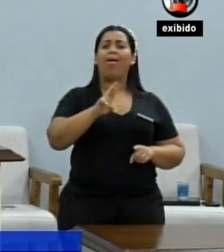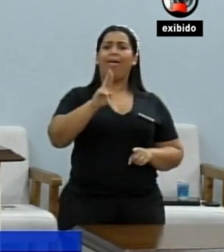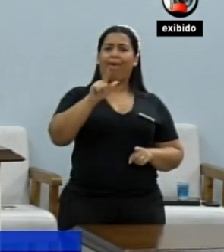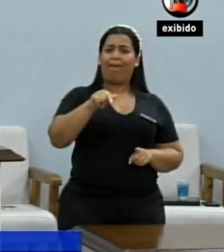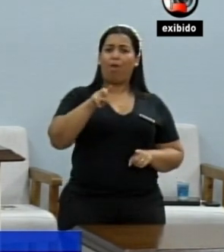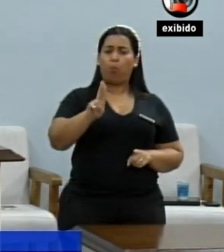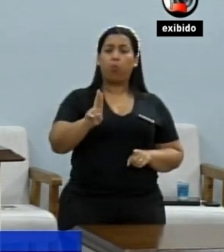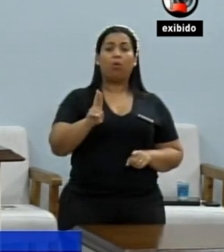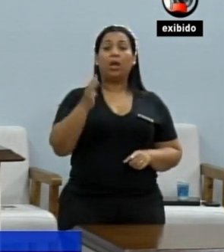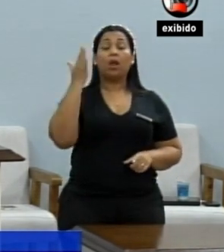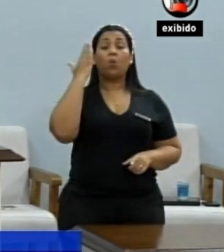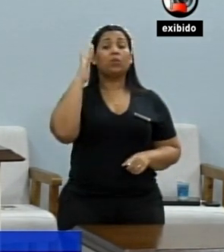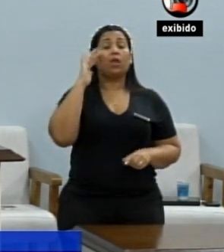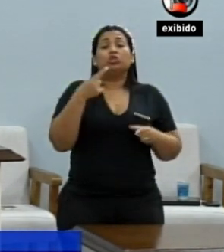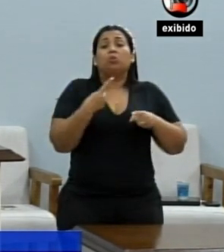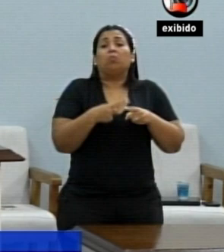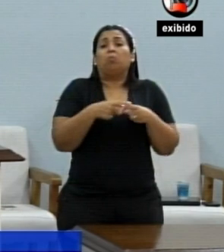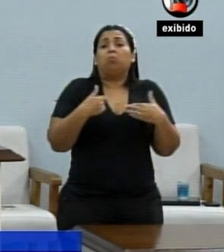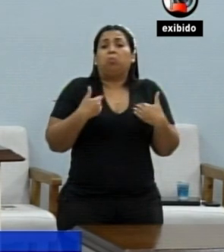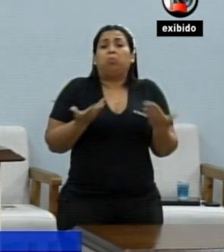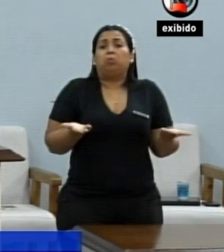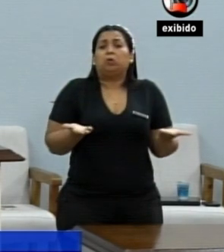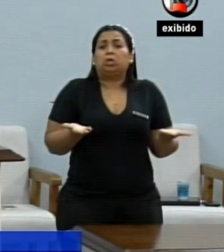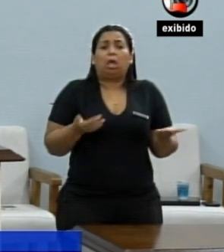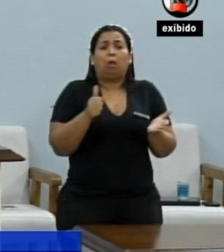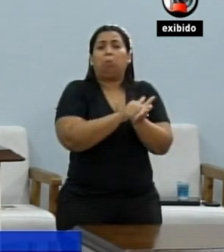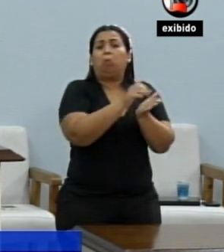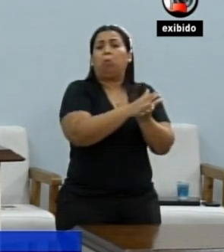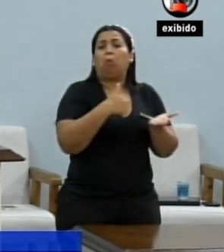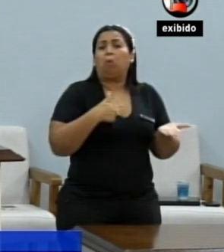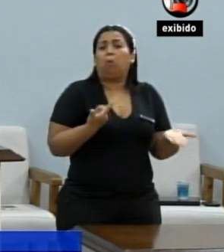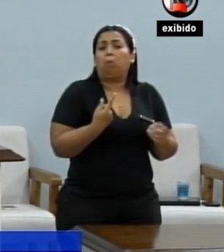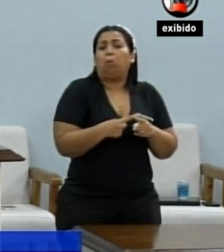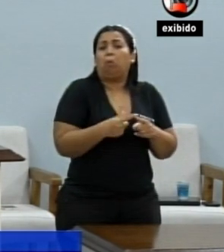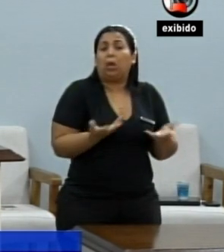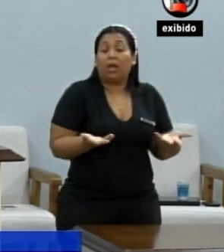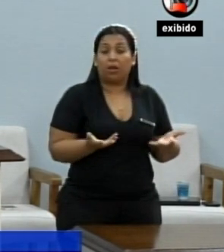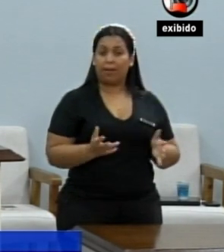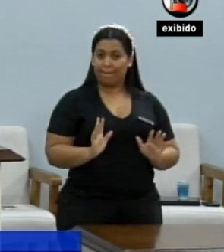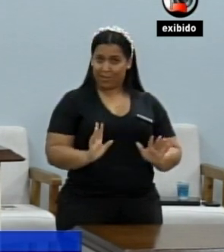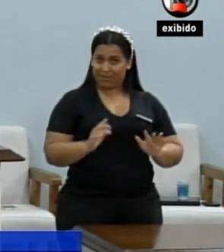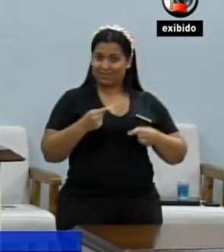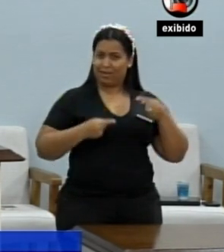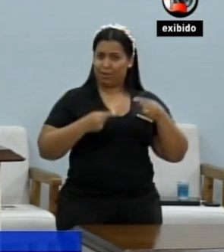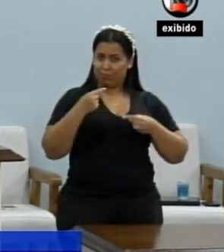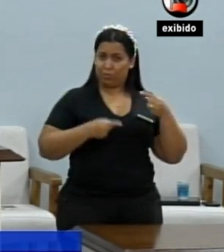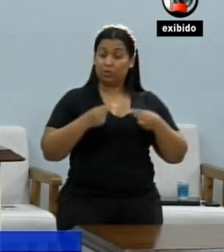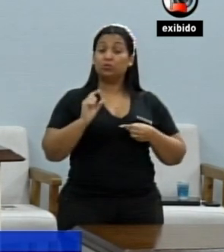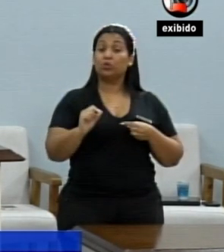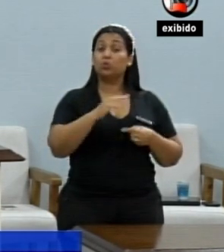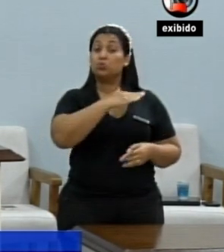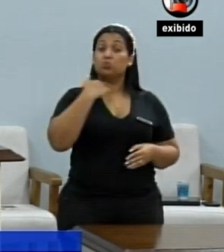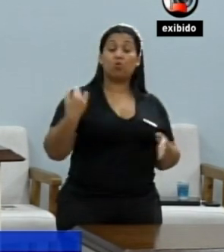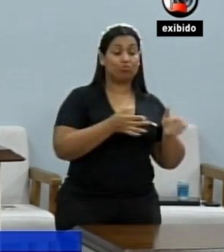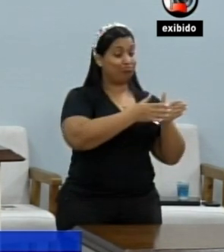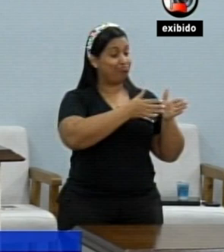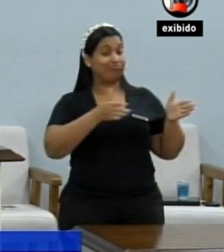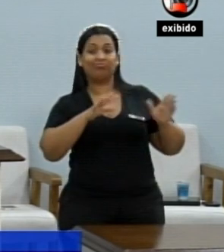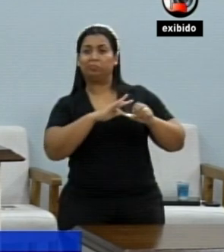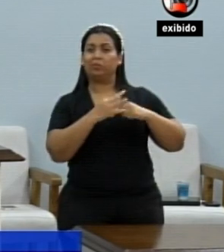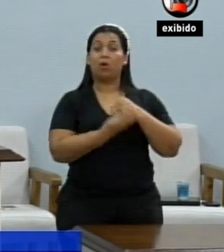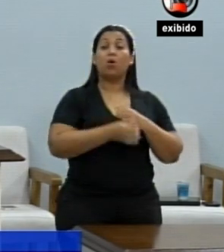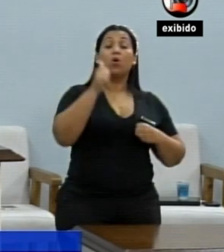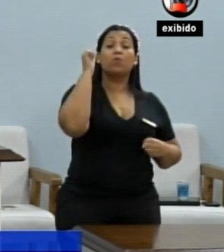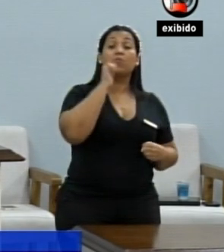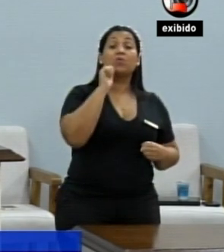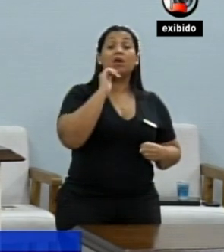não entendem por que estão sendo penalizados. A política de morte durante a pandemia, que mulheres